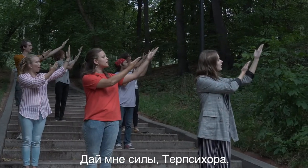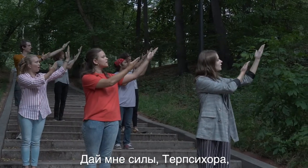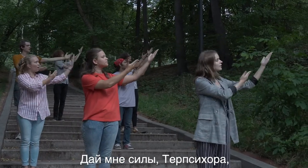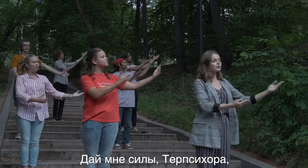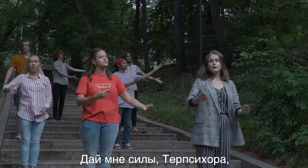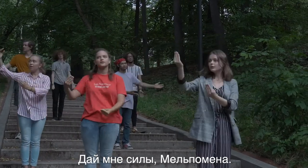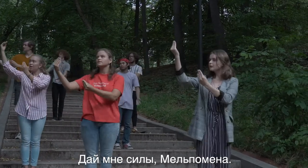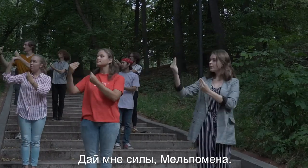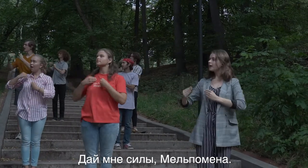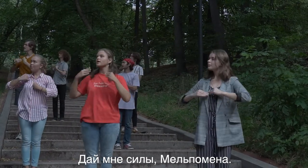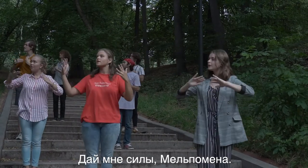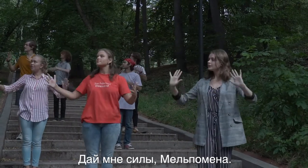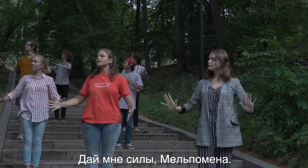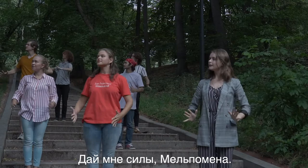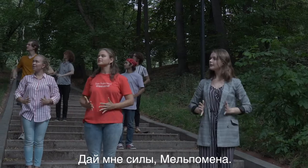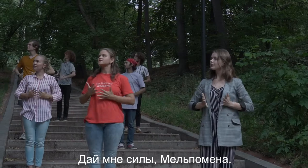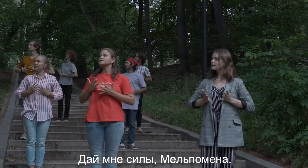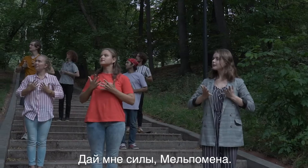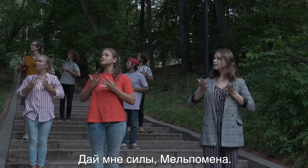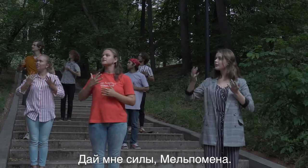Терпсихора, дай мне силы,